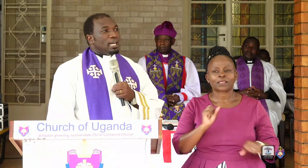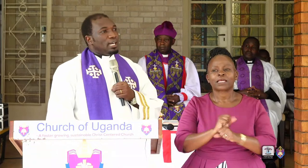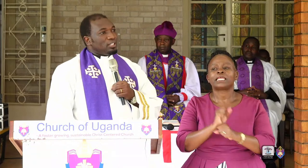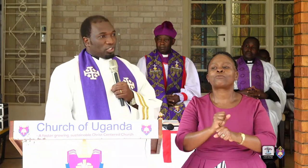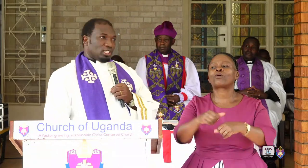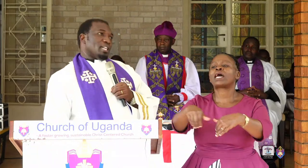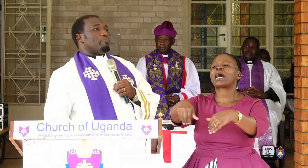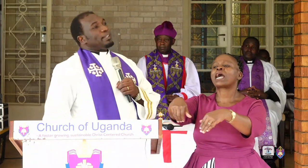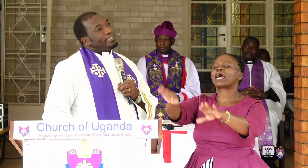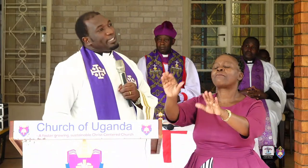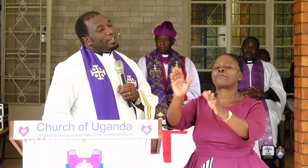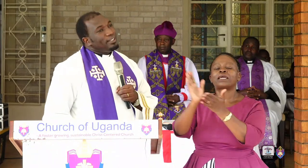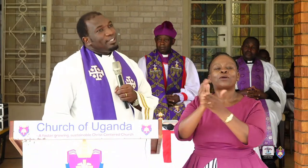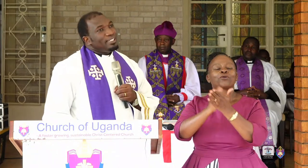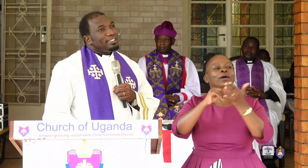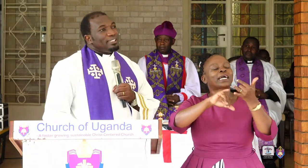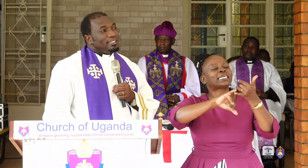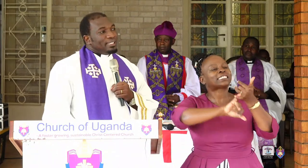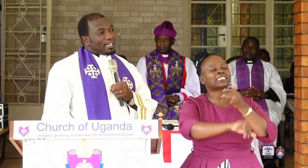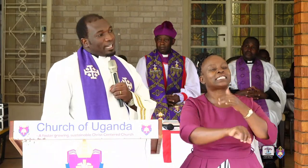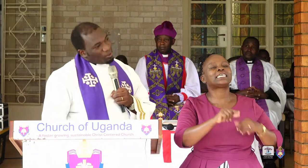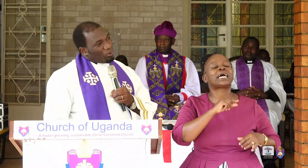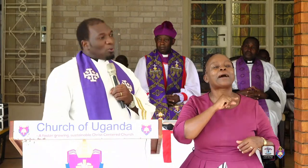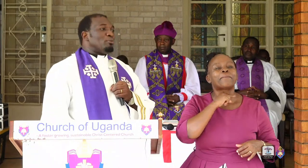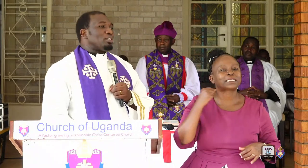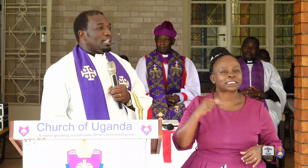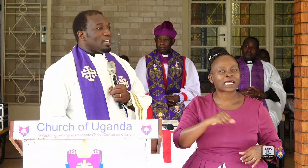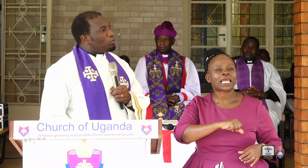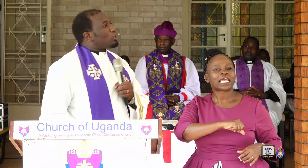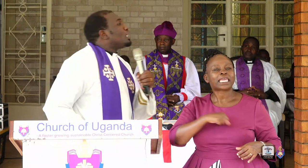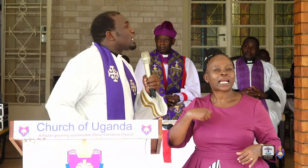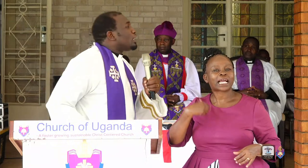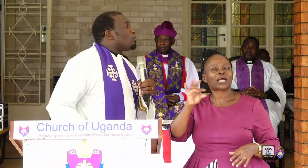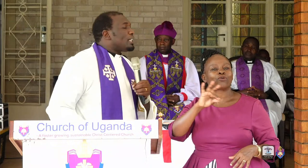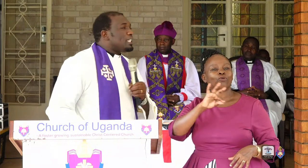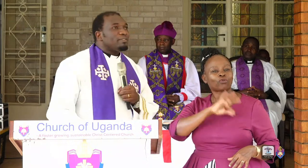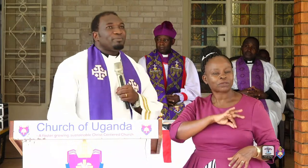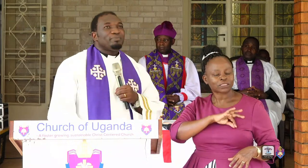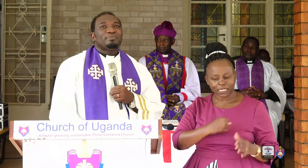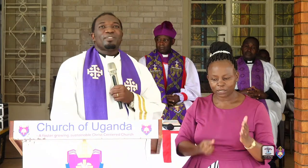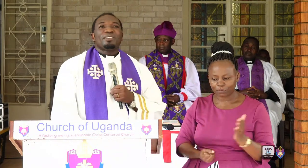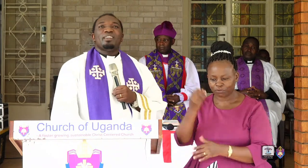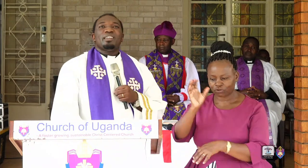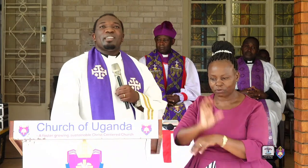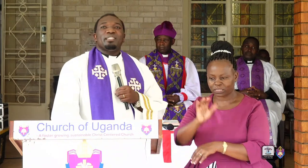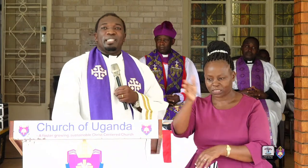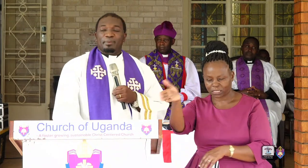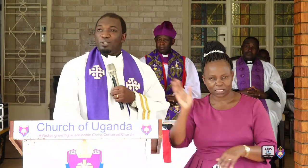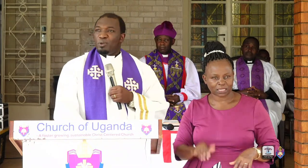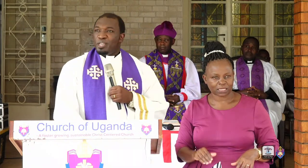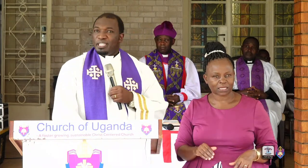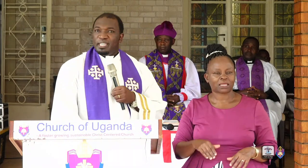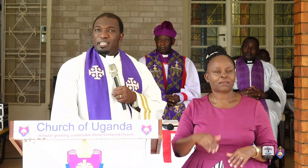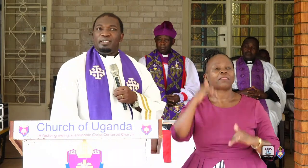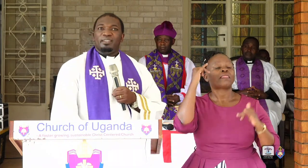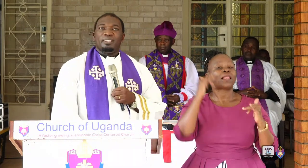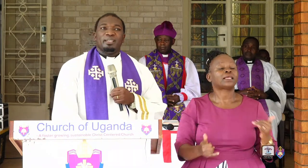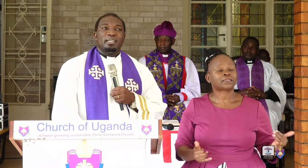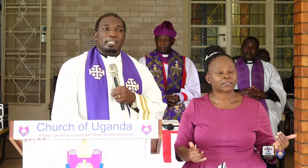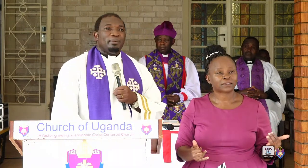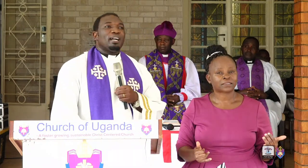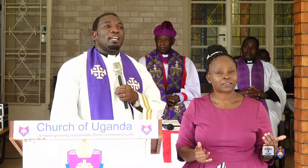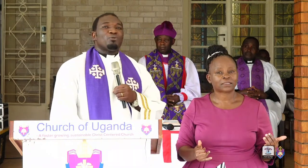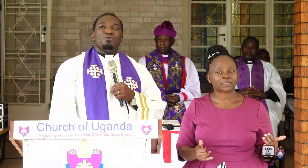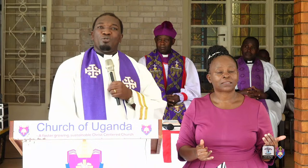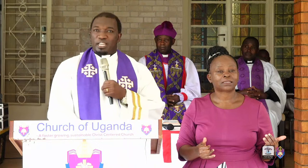kubanga senior pastor yagaana okuwa omusaala n'otandika eyo wali gye byaggweredde